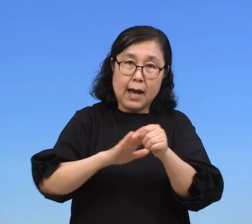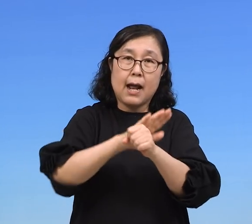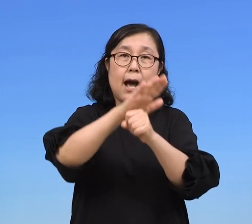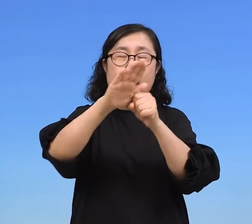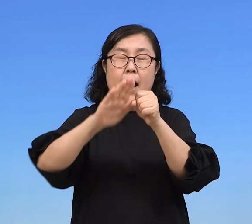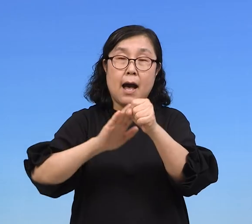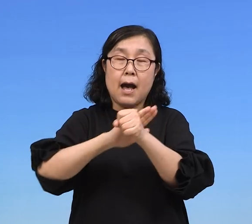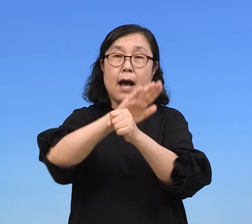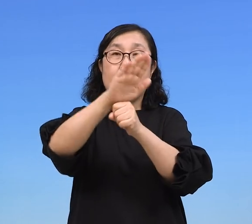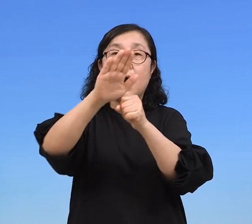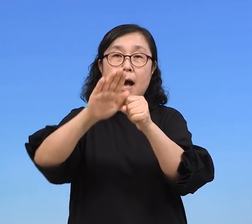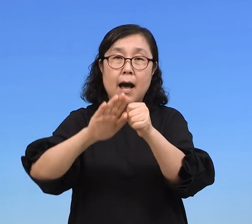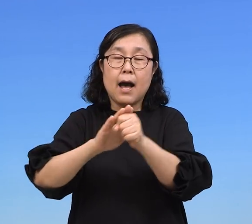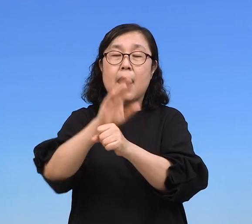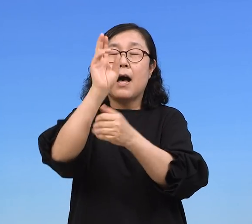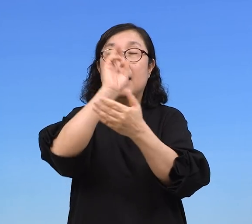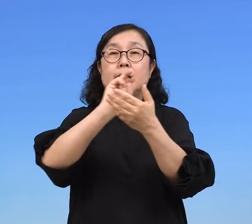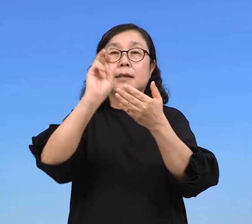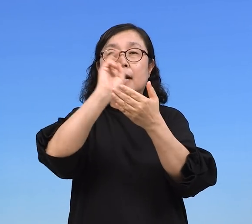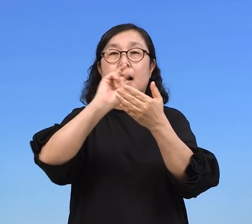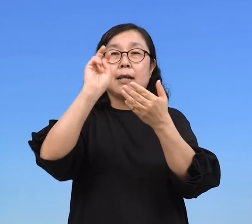놀라운 사랑